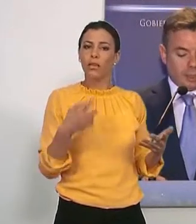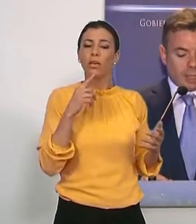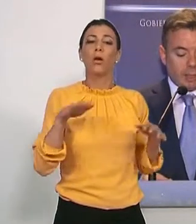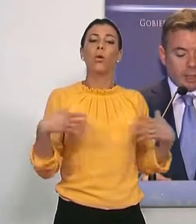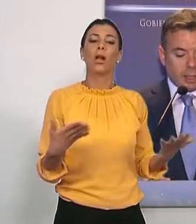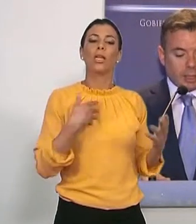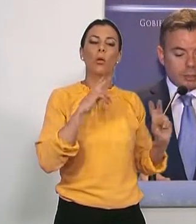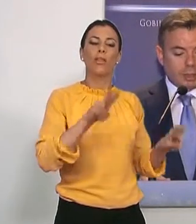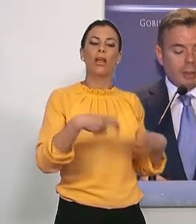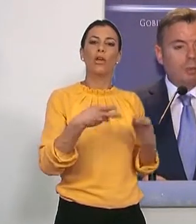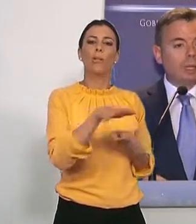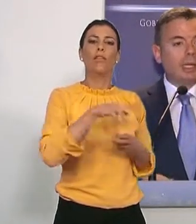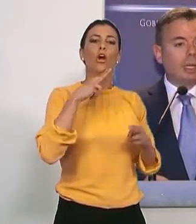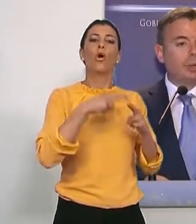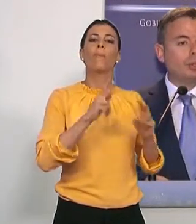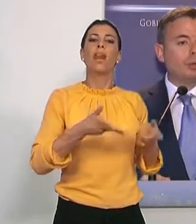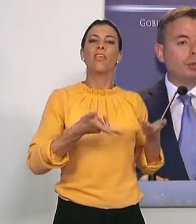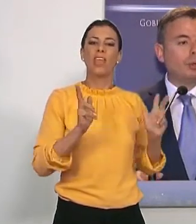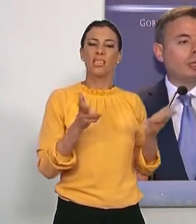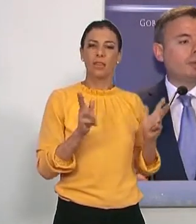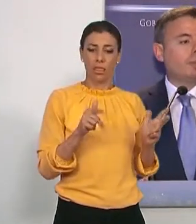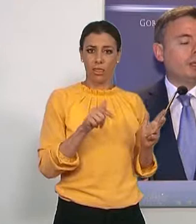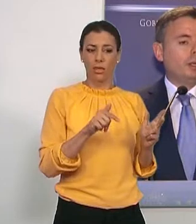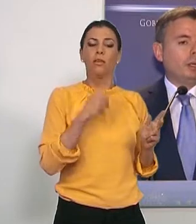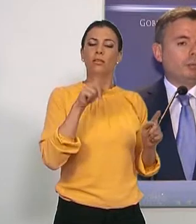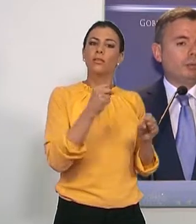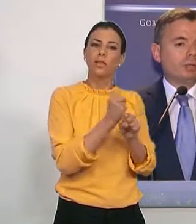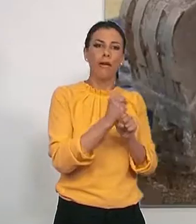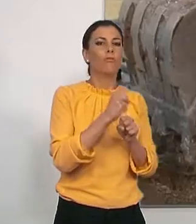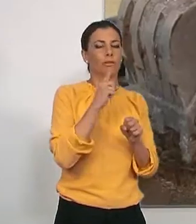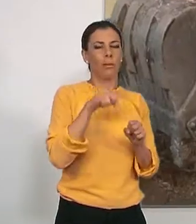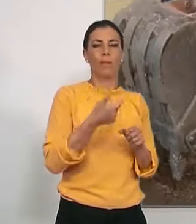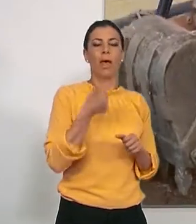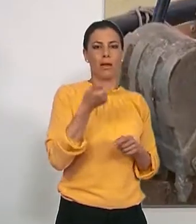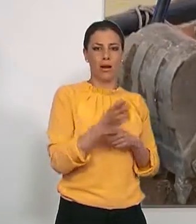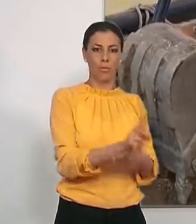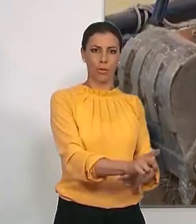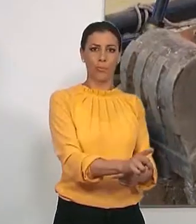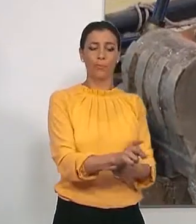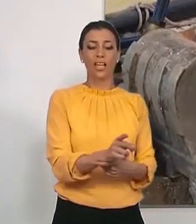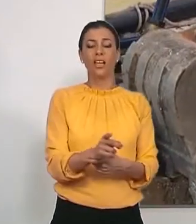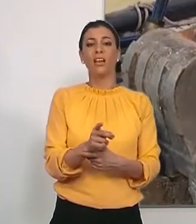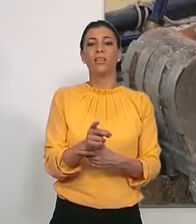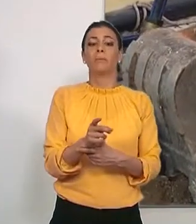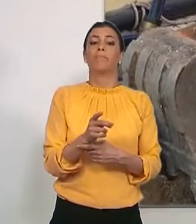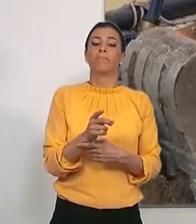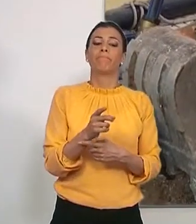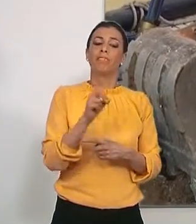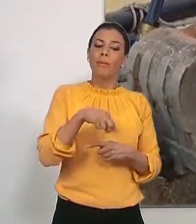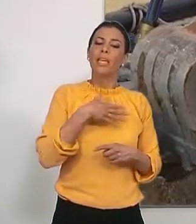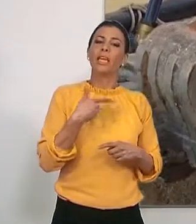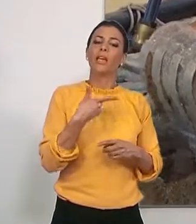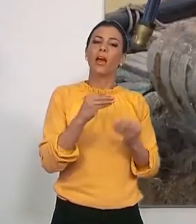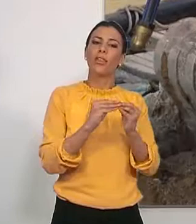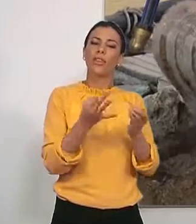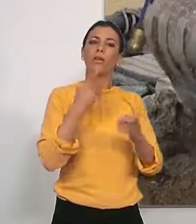actualidad es la remodelación de la plaza de la libertad cuyo trabajo también va a buen ritmo el corporativo también